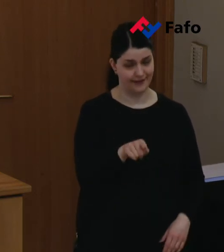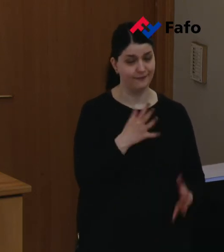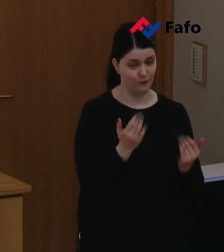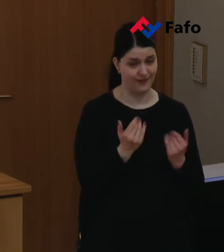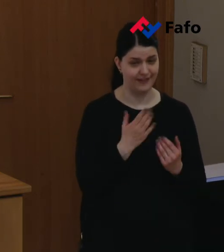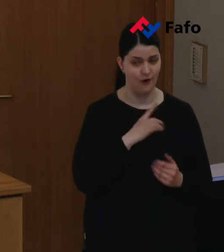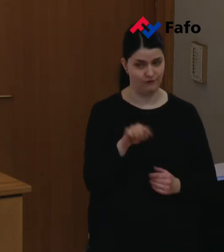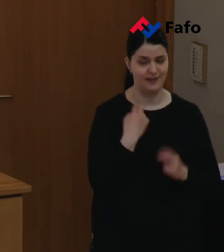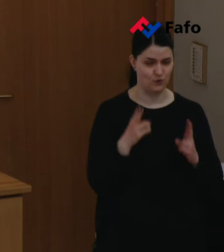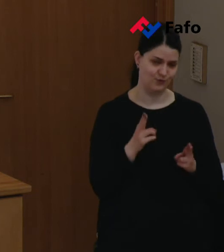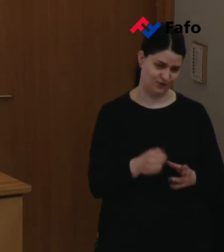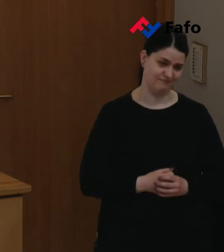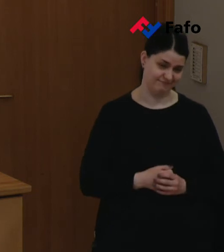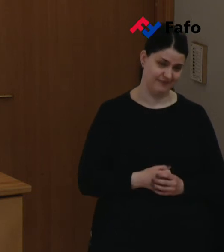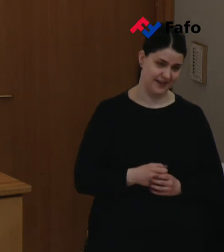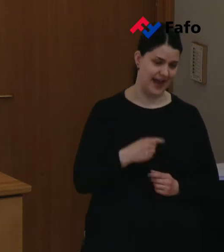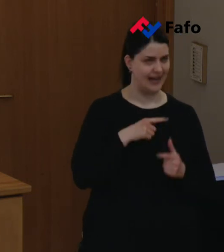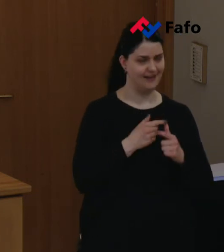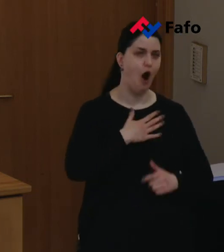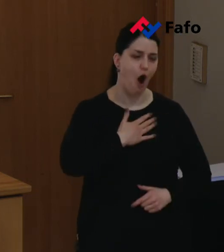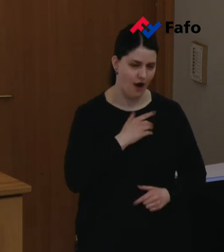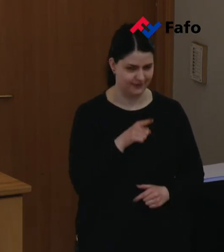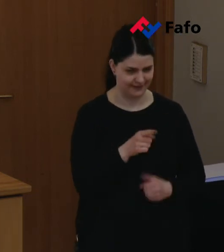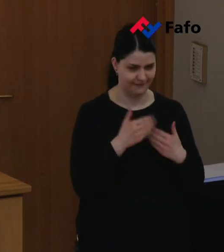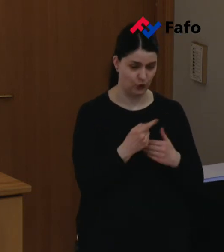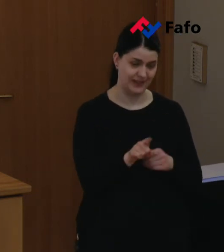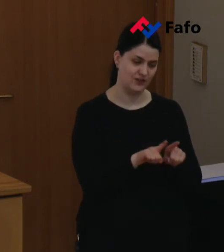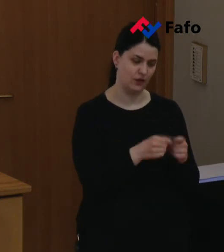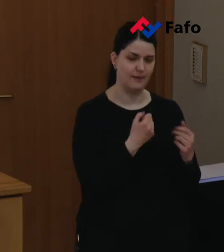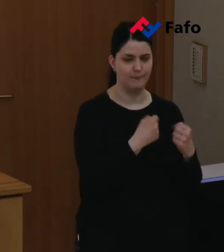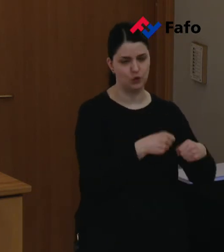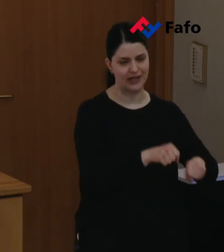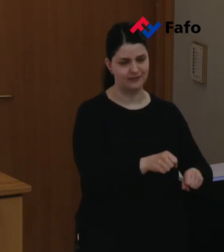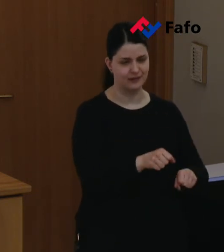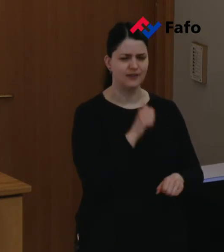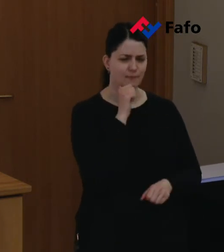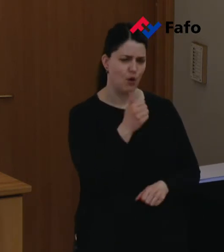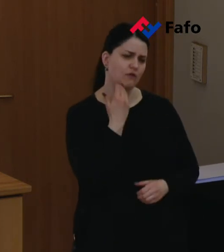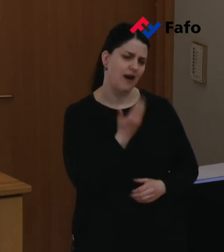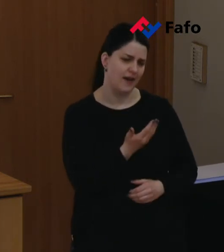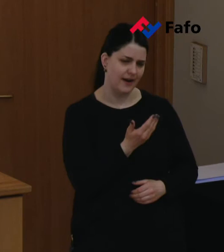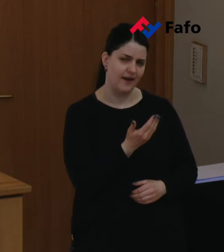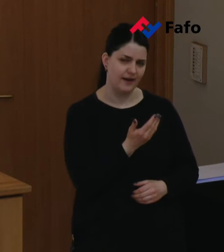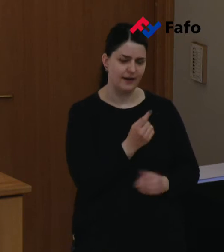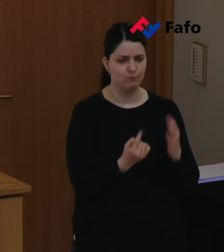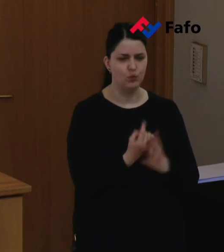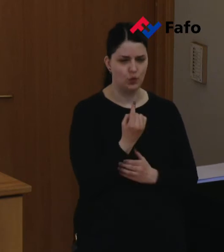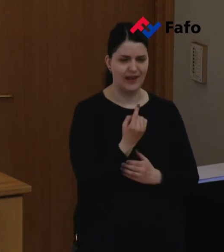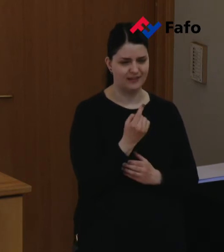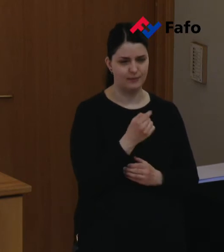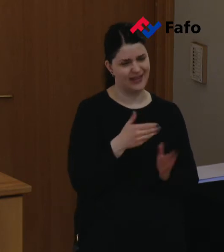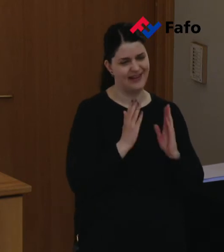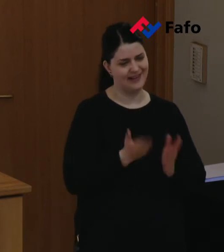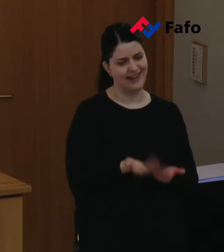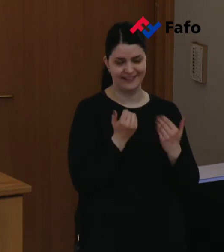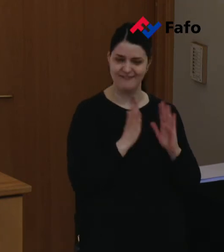også hadde eller har i forhold til disse prosjektene, at det bør liksom kunne skapes en lettere vei inn